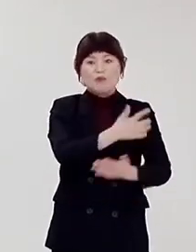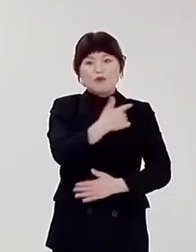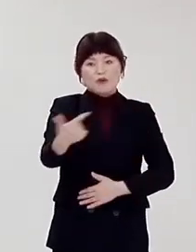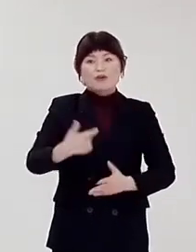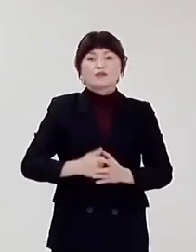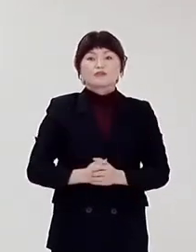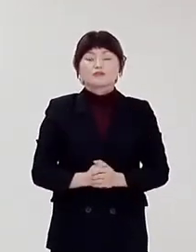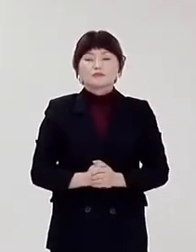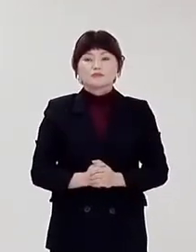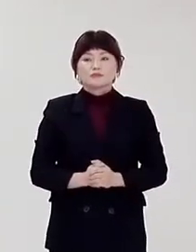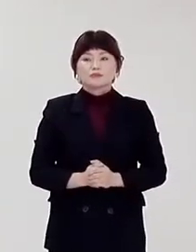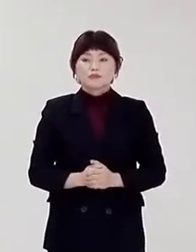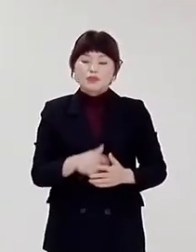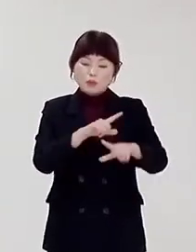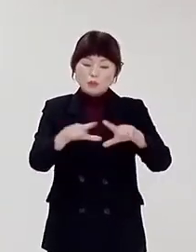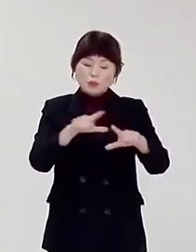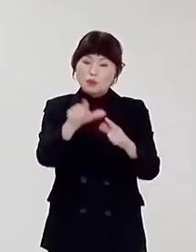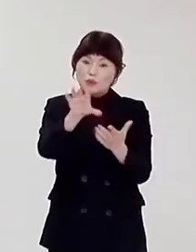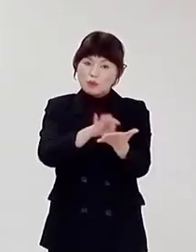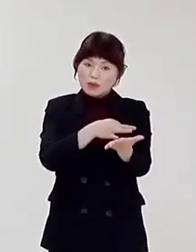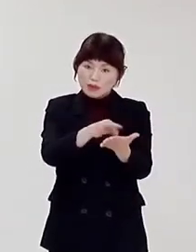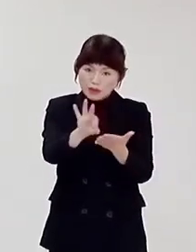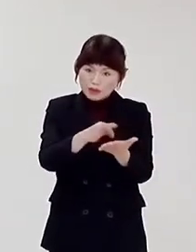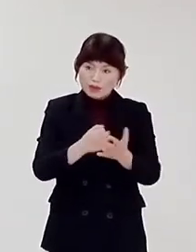중 일반 회계가 전년 대비